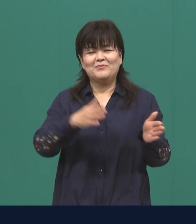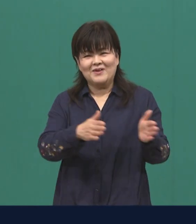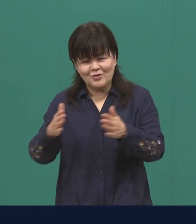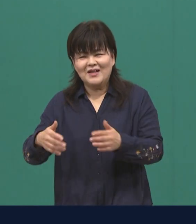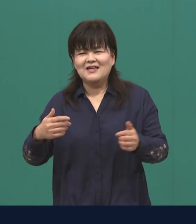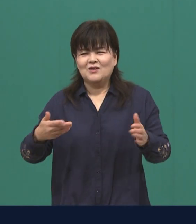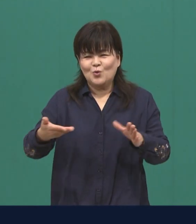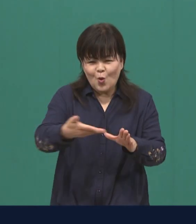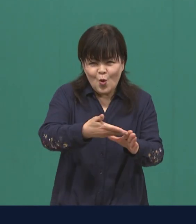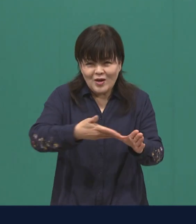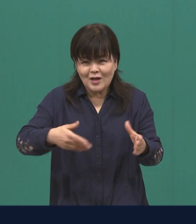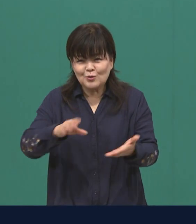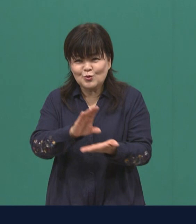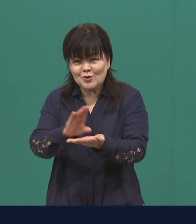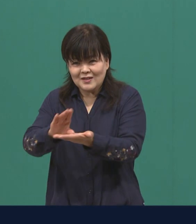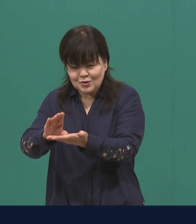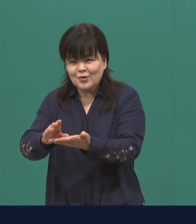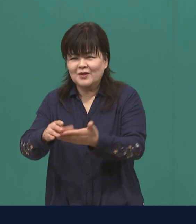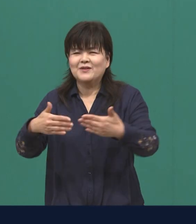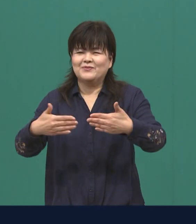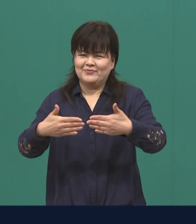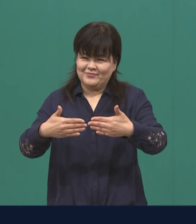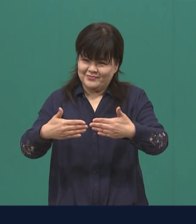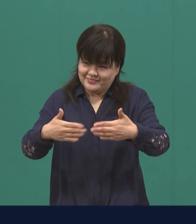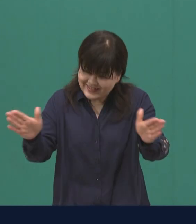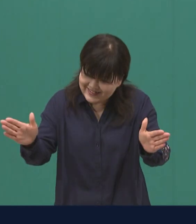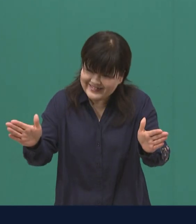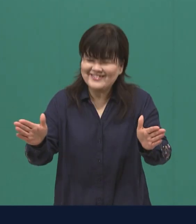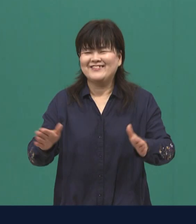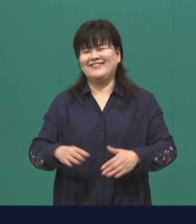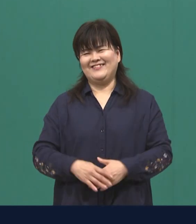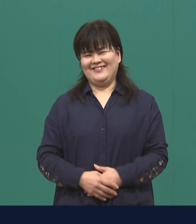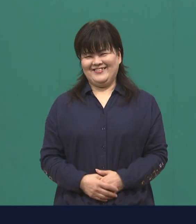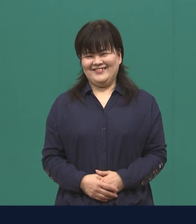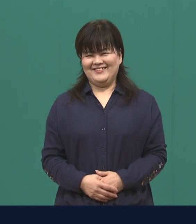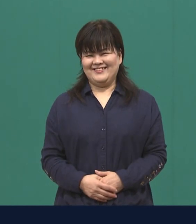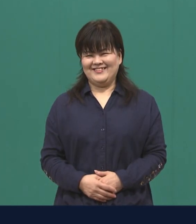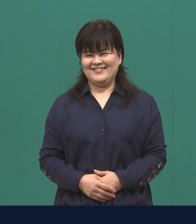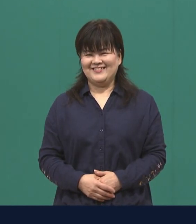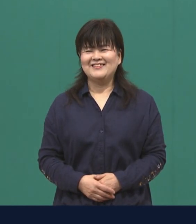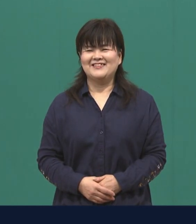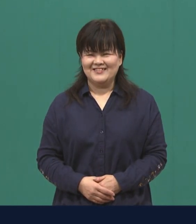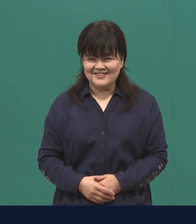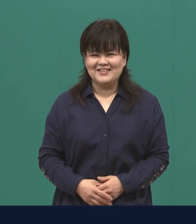。また湖岸駐車場の閉鎖も解除します。